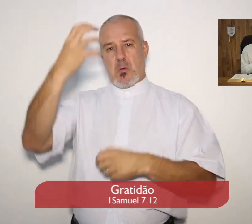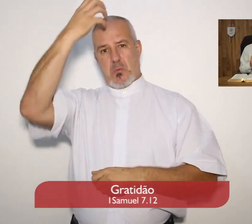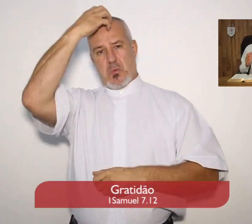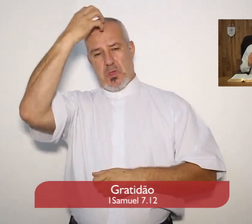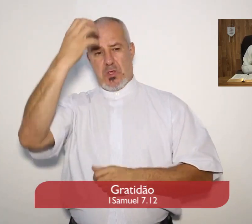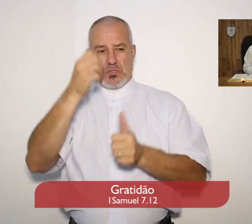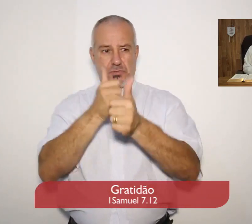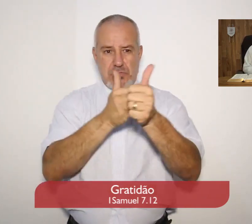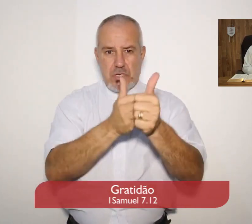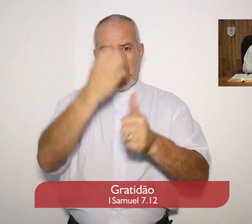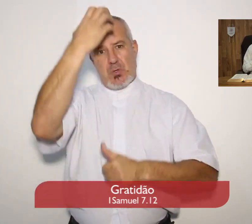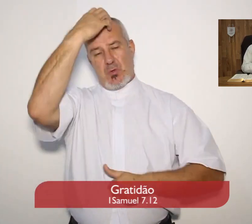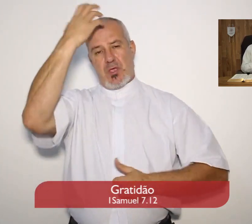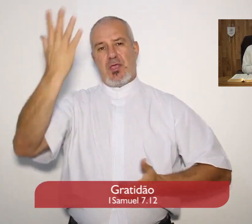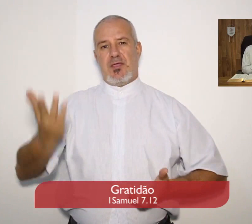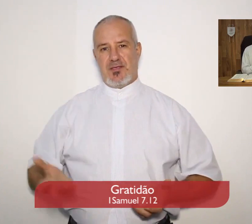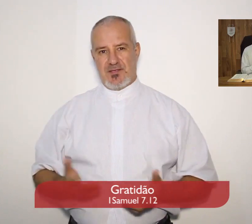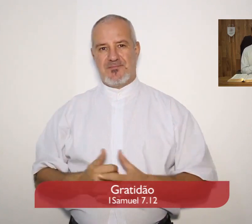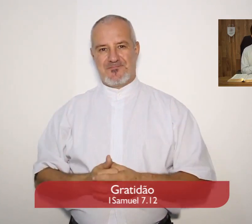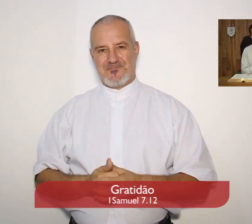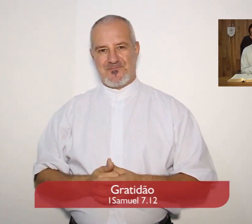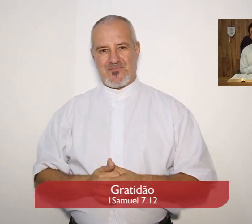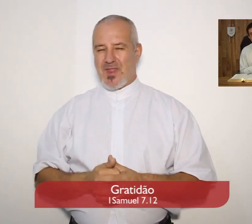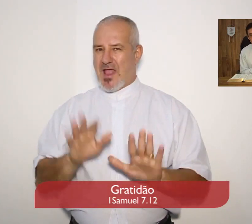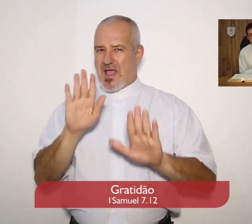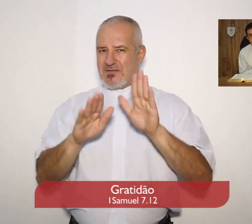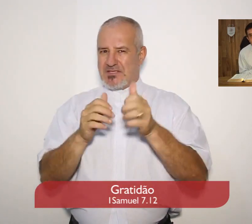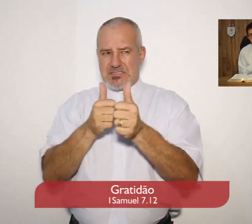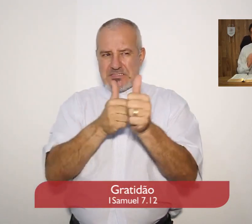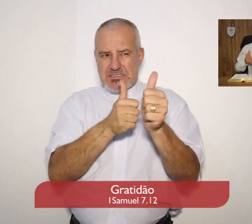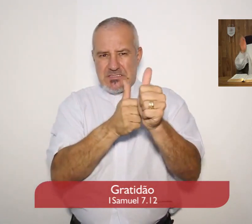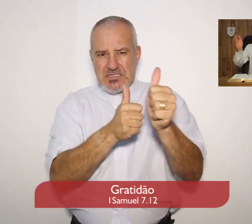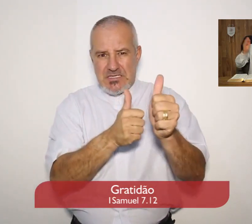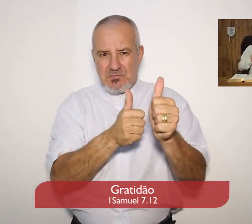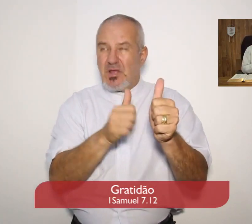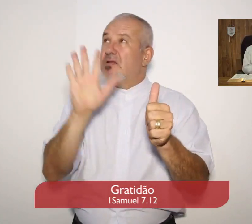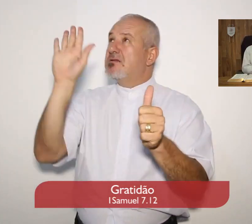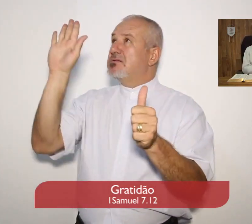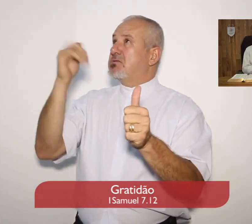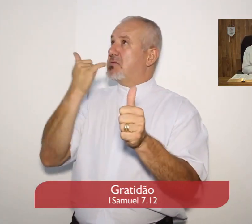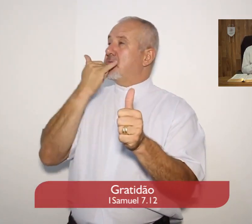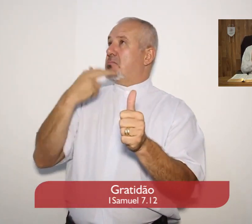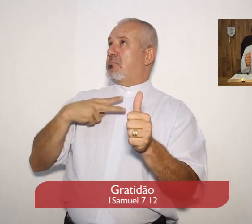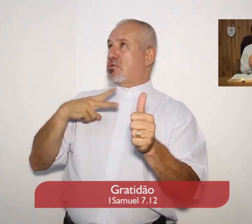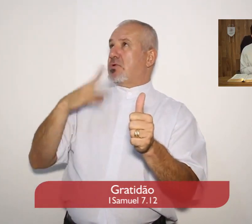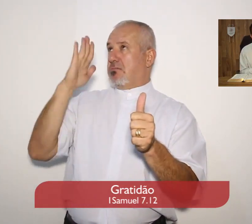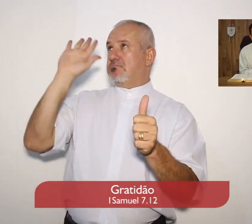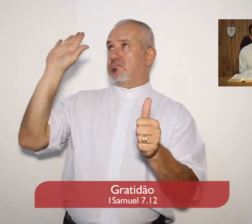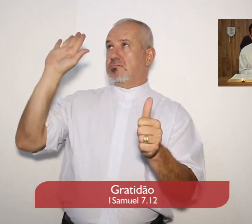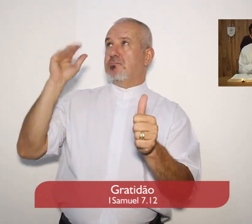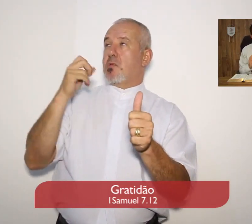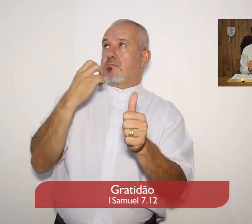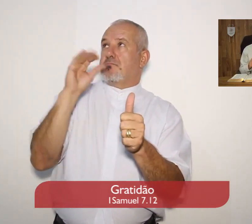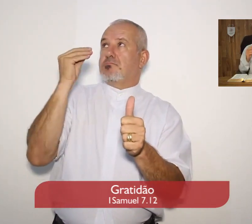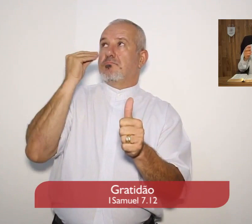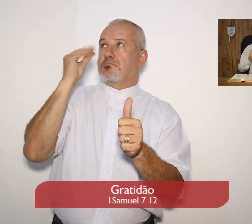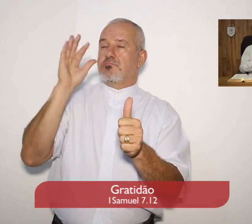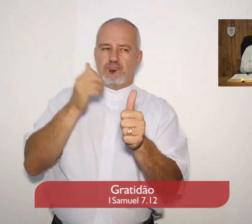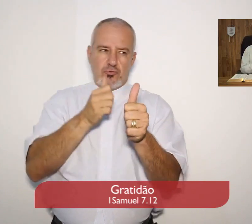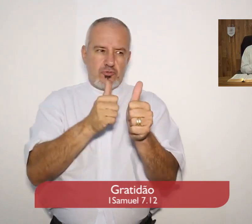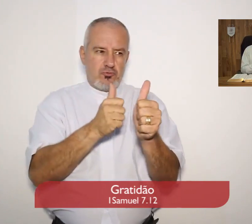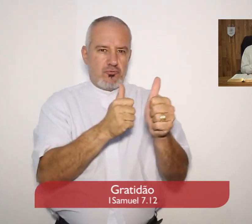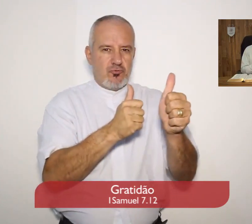seguir. Todas as vezes que seguimos a direção que não é a direção de Deus, sofremos, mas Deus,